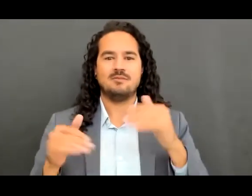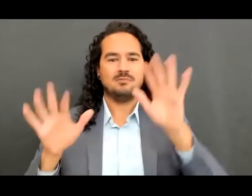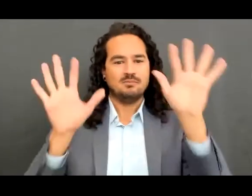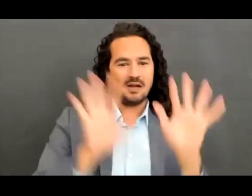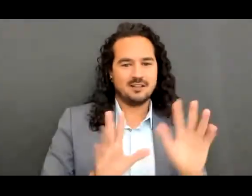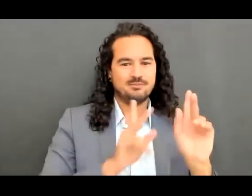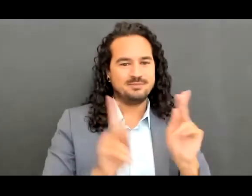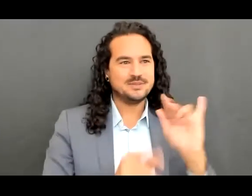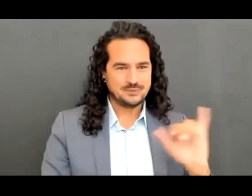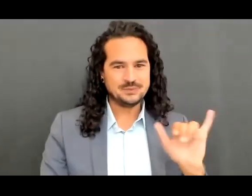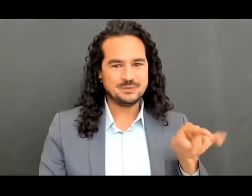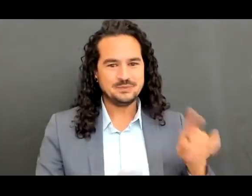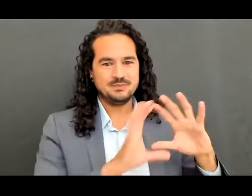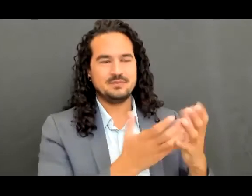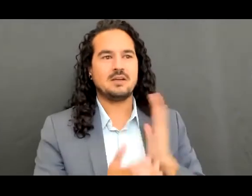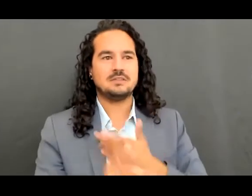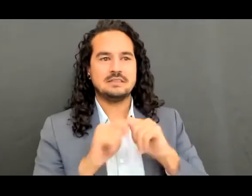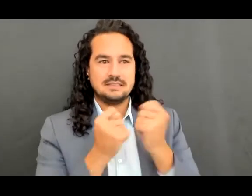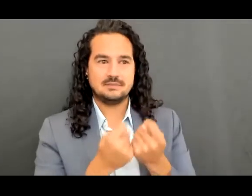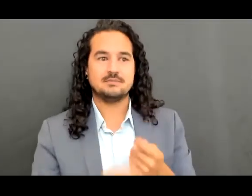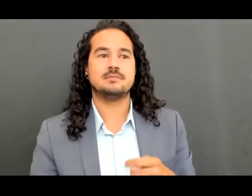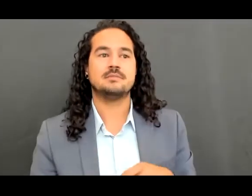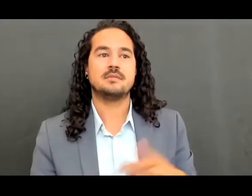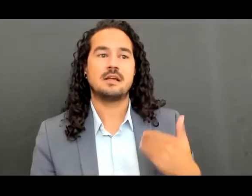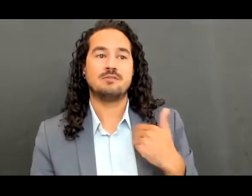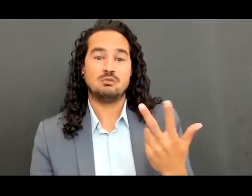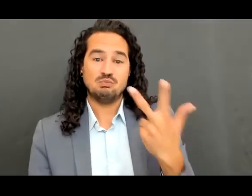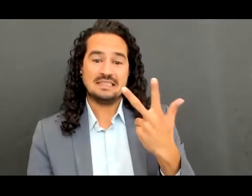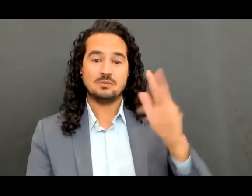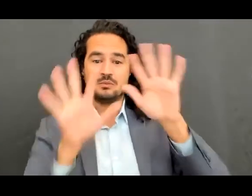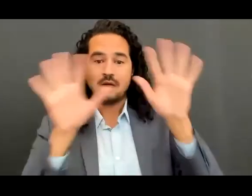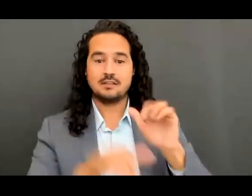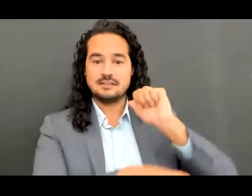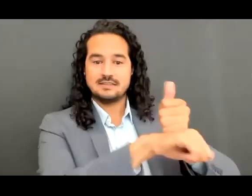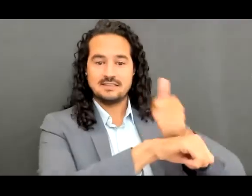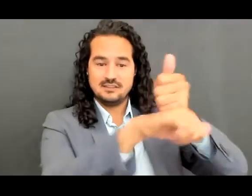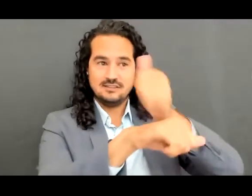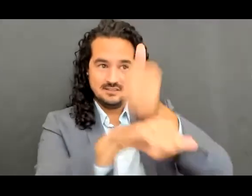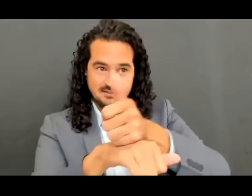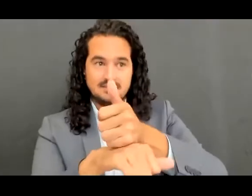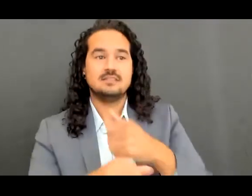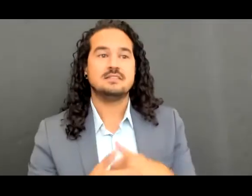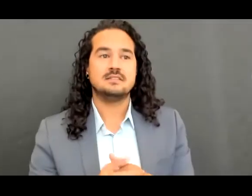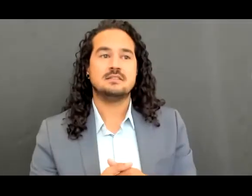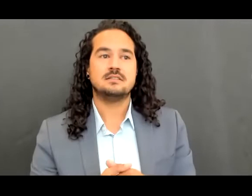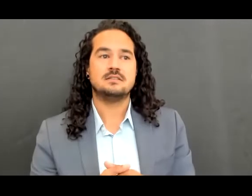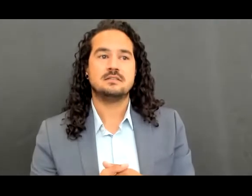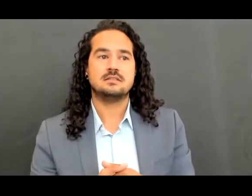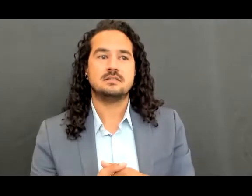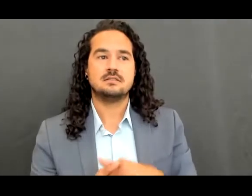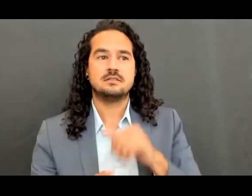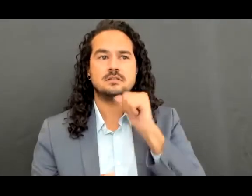incendio. Bueno, esto es algo difícil y una área muy muy muy compleja y bueno, no hay